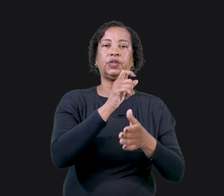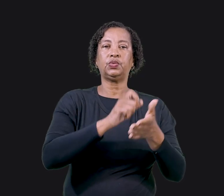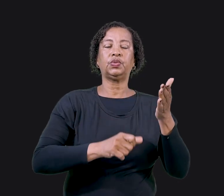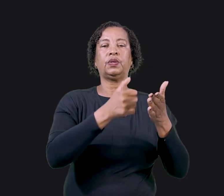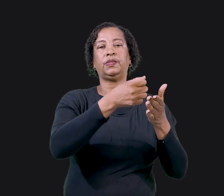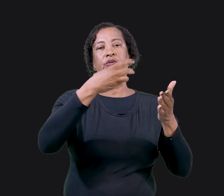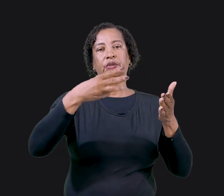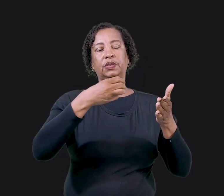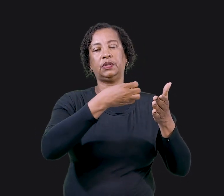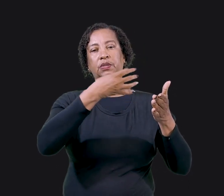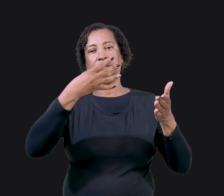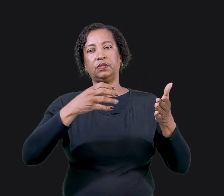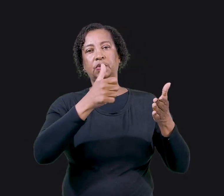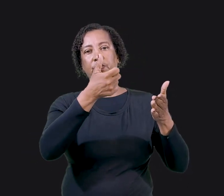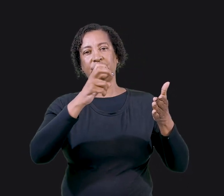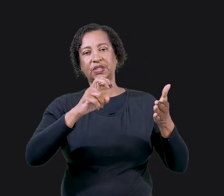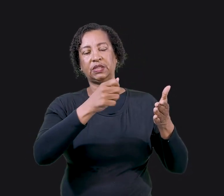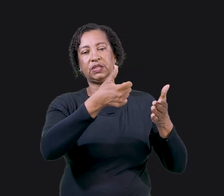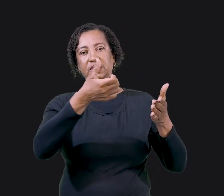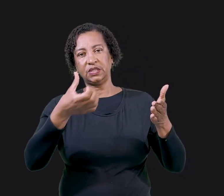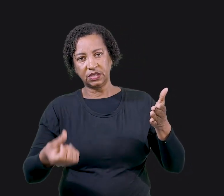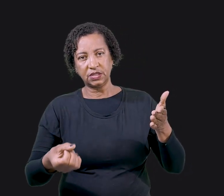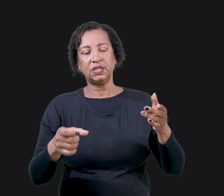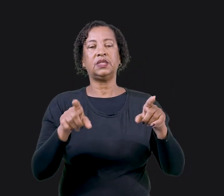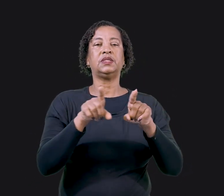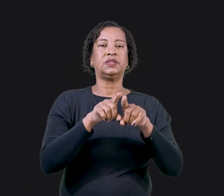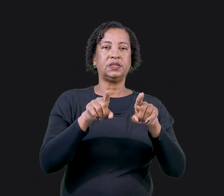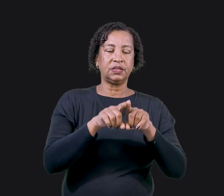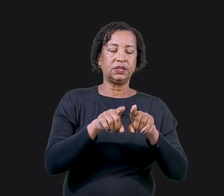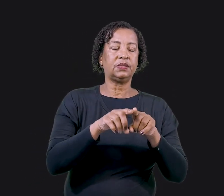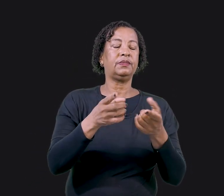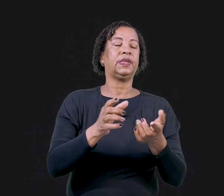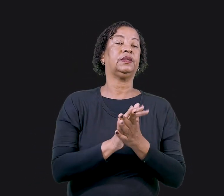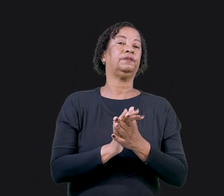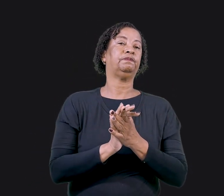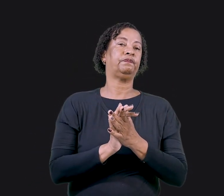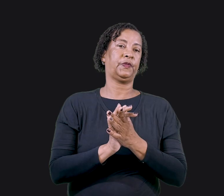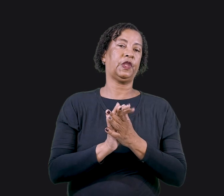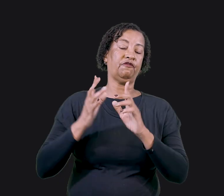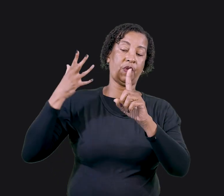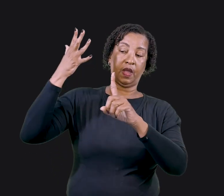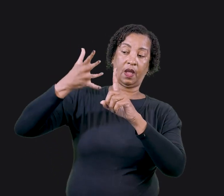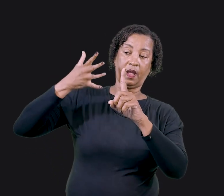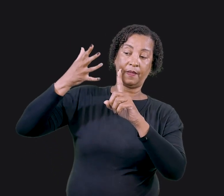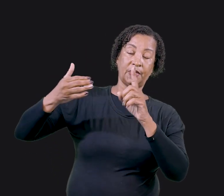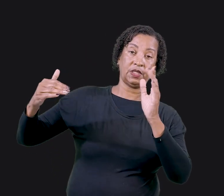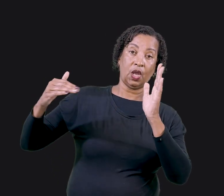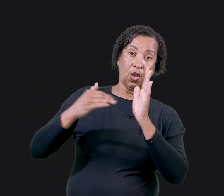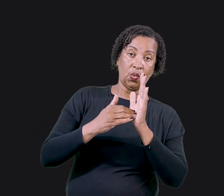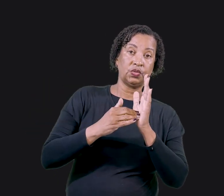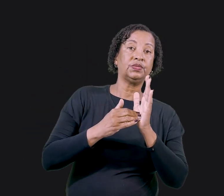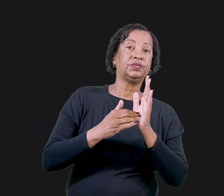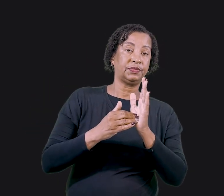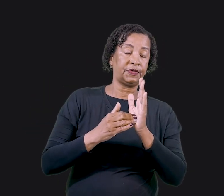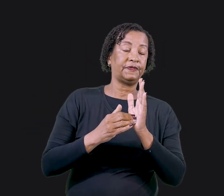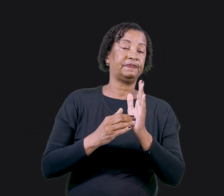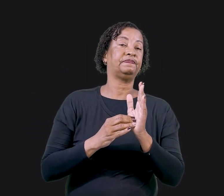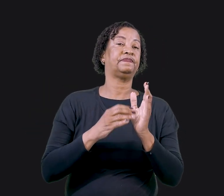registrado nos capítulos 13, 14, 15 e 16. O sermão do último retiro foi chamado de o Sermão da Última